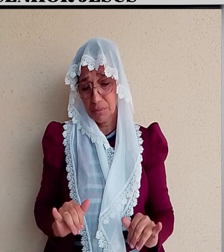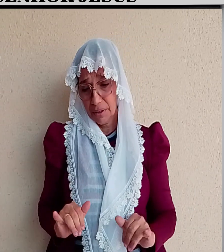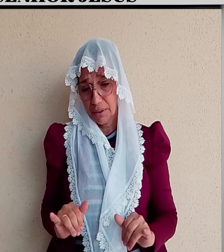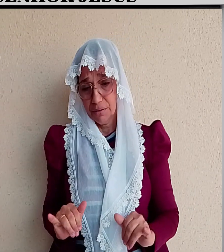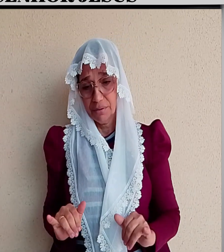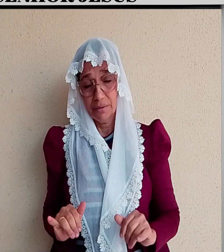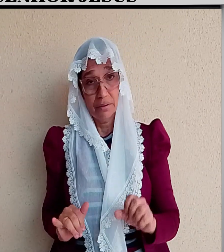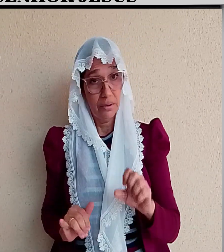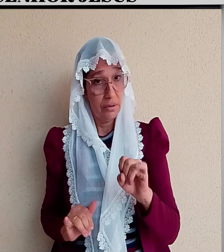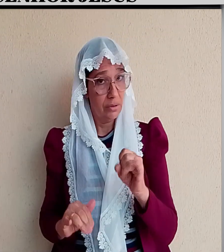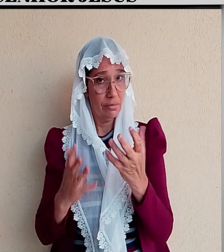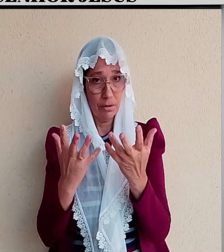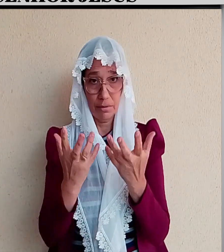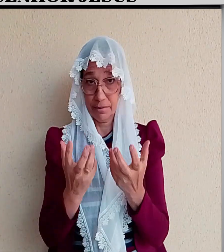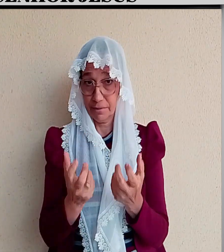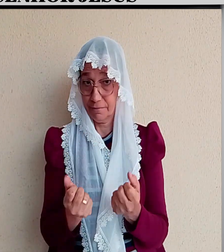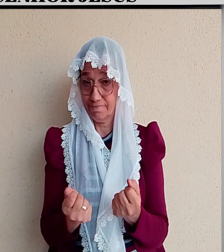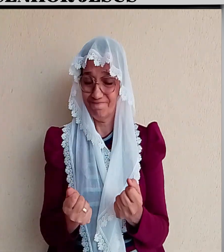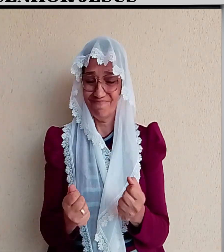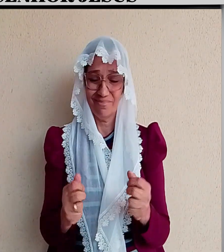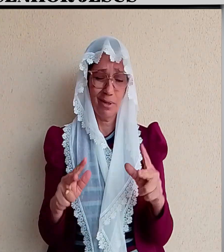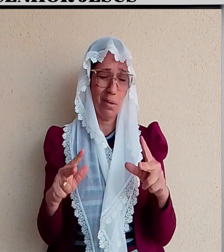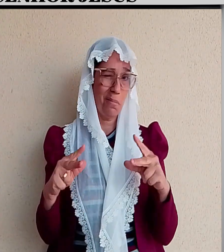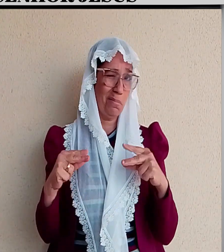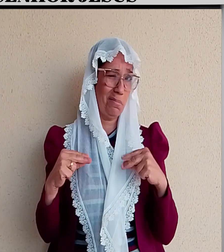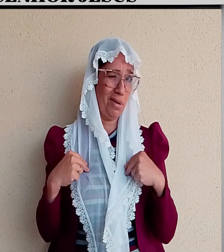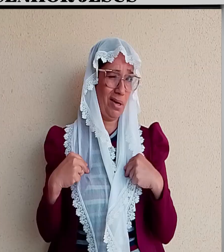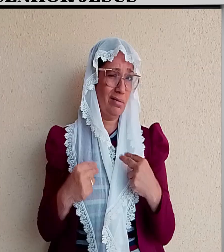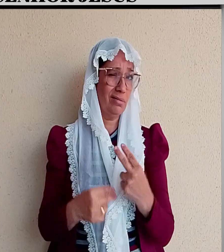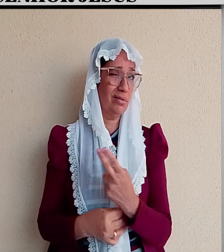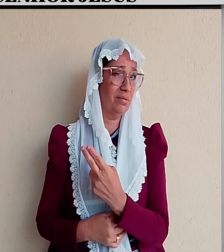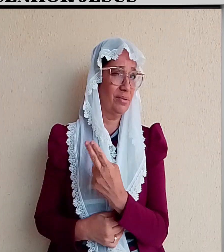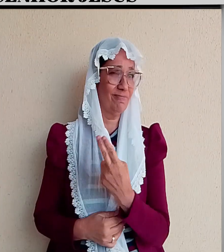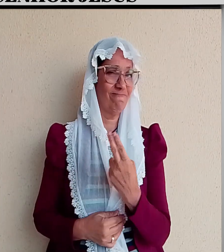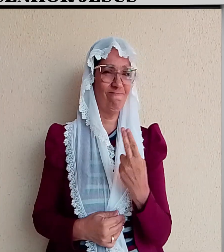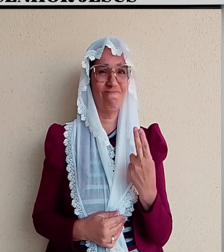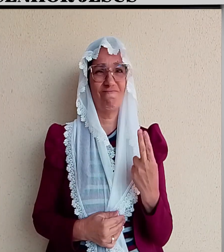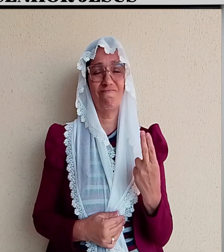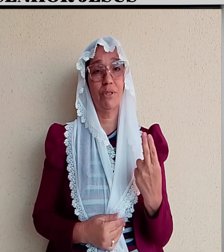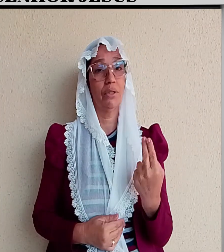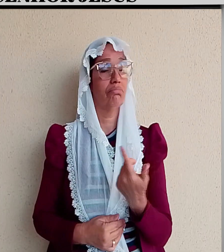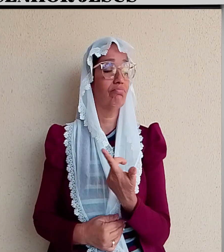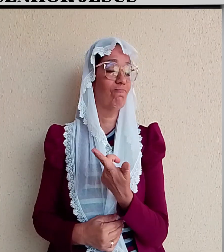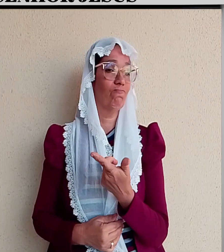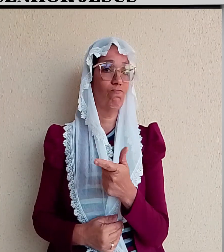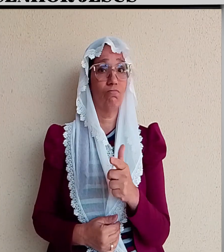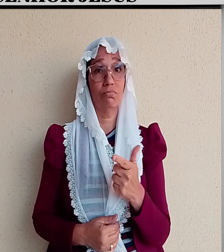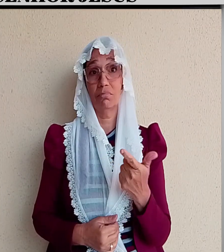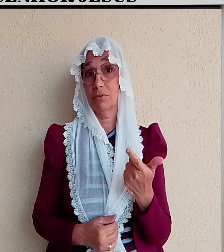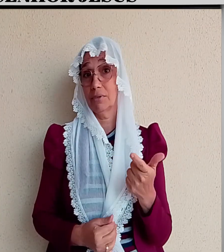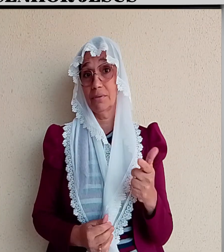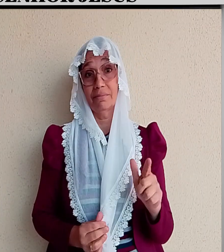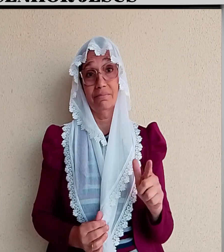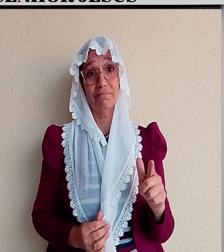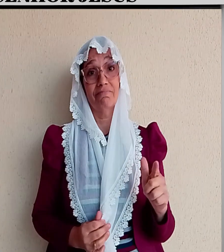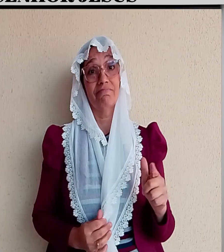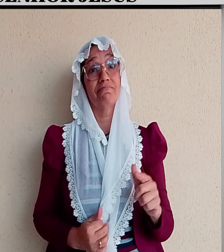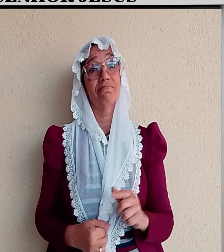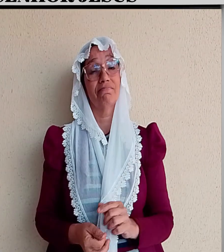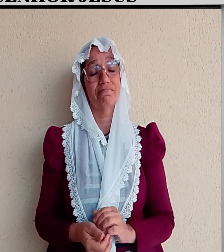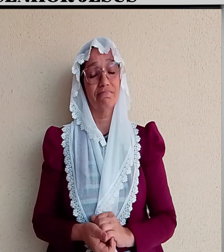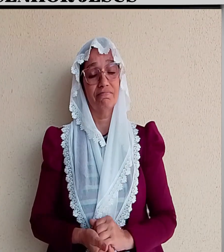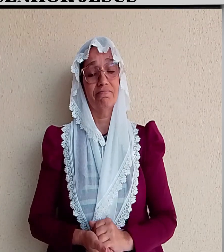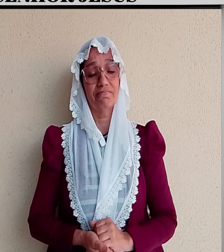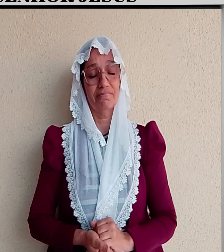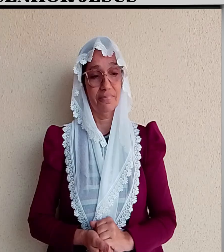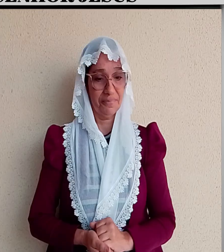de Deus. Aleluia, se você não consegue aceitar isso, aleluia, Jesus, santo é o Senhor dos Exércitos. Aleluia, aqueles que não